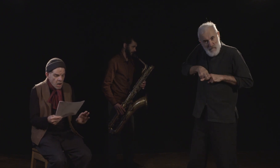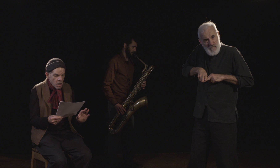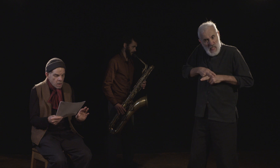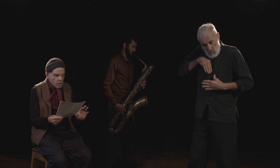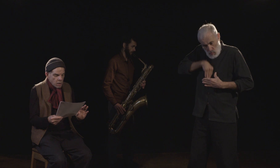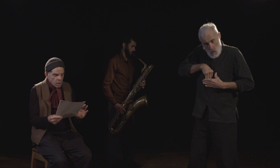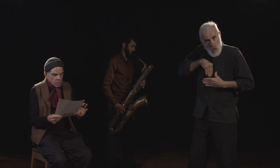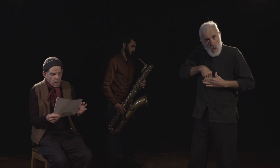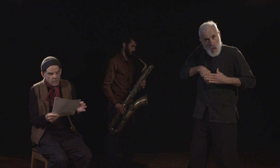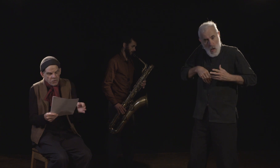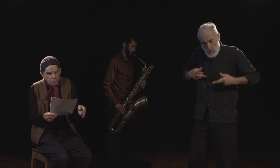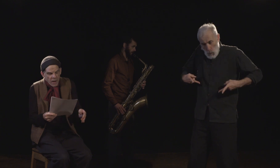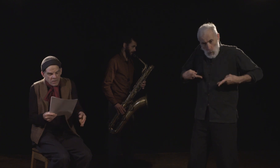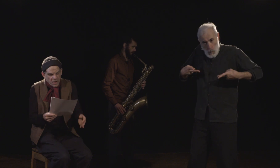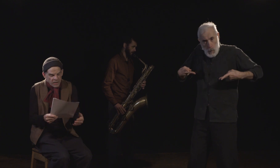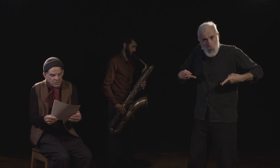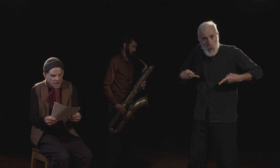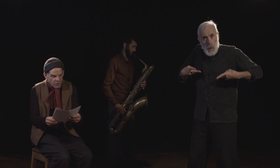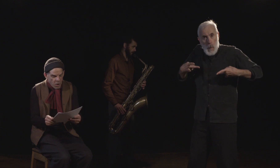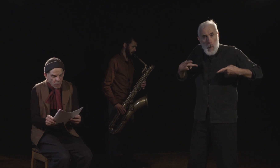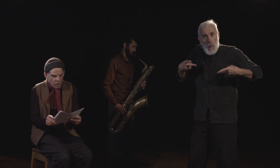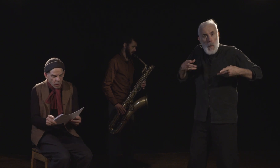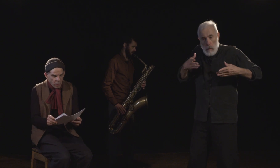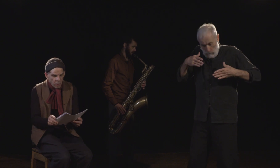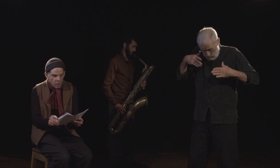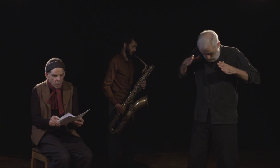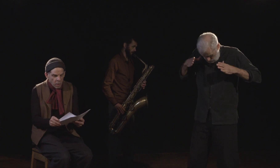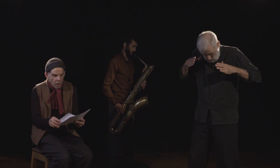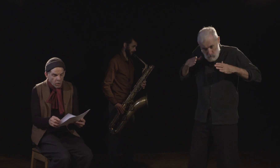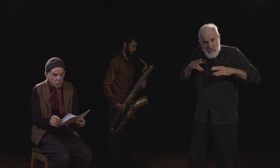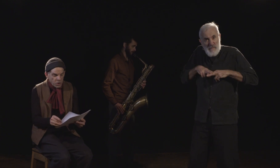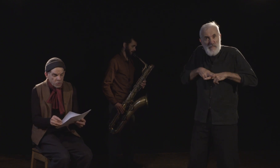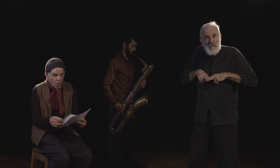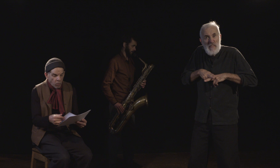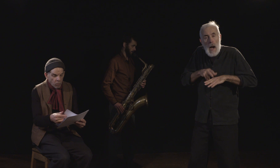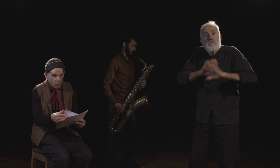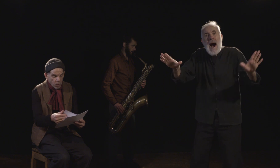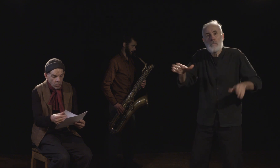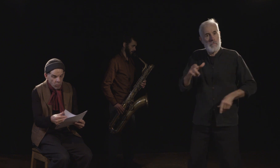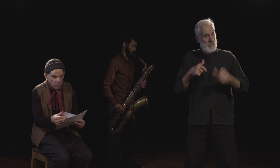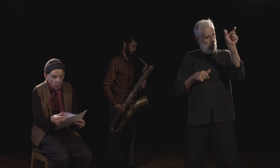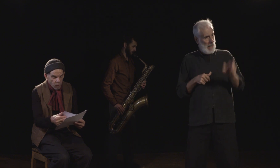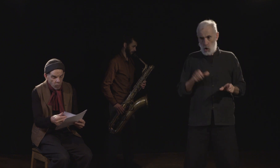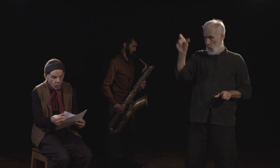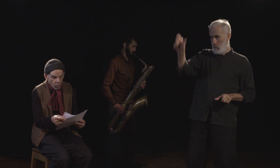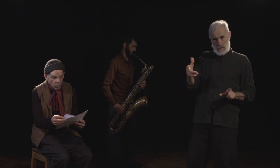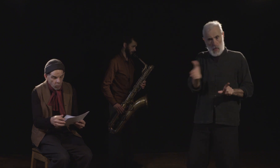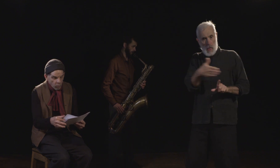rien, comme l'espace à l'extérieur, entre les gens.